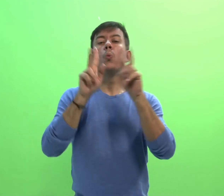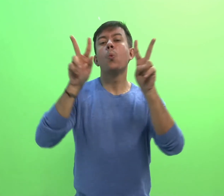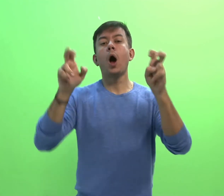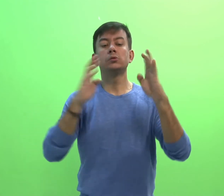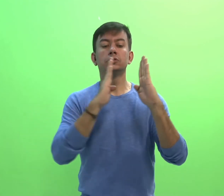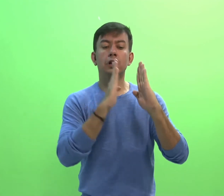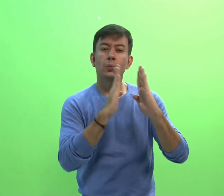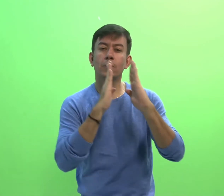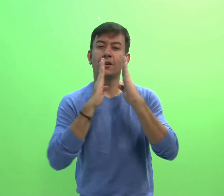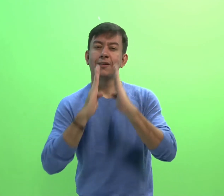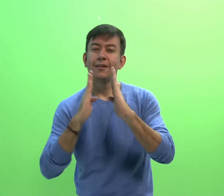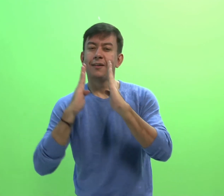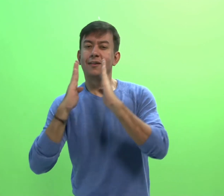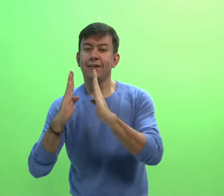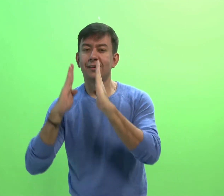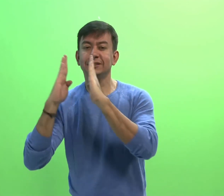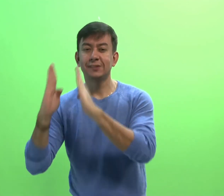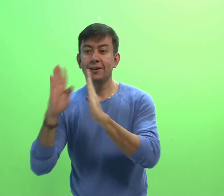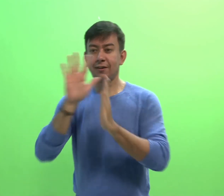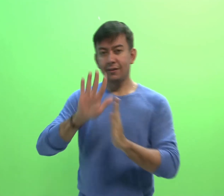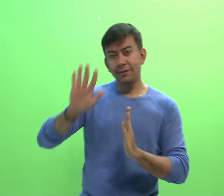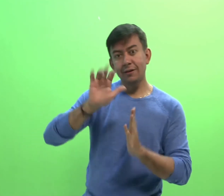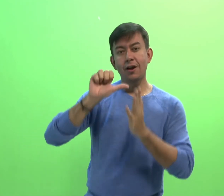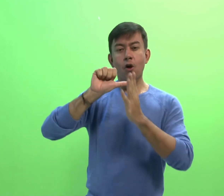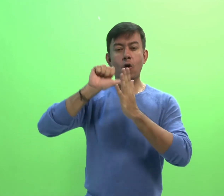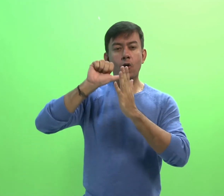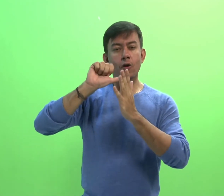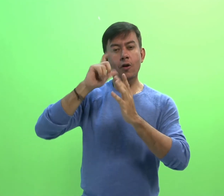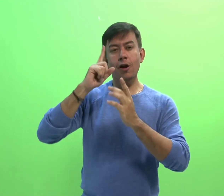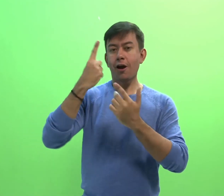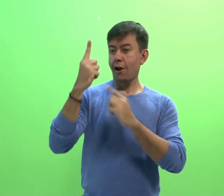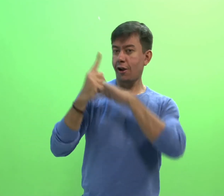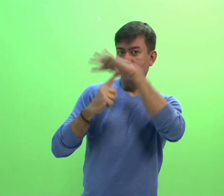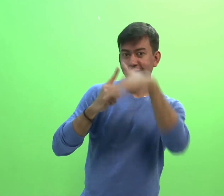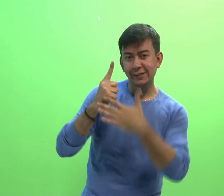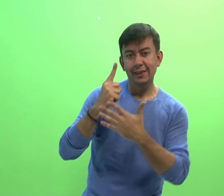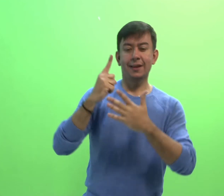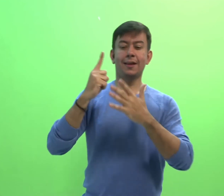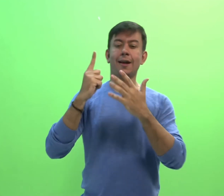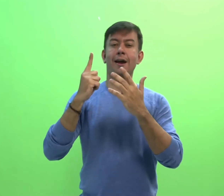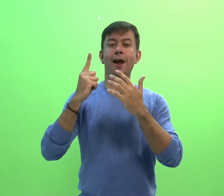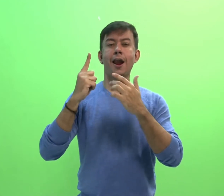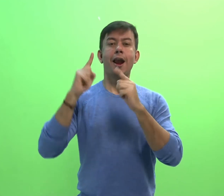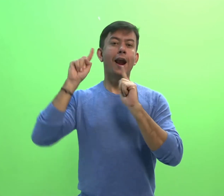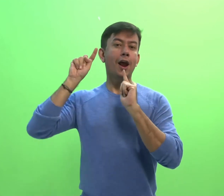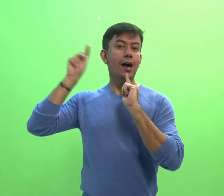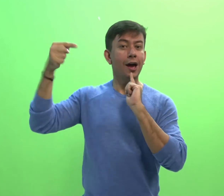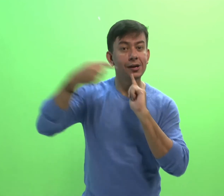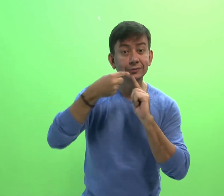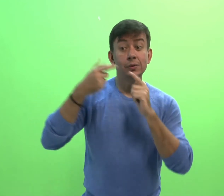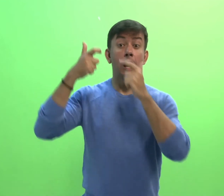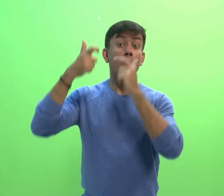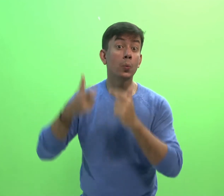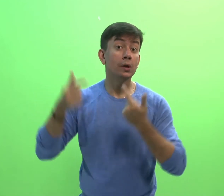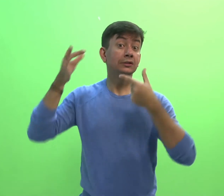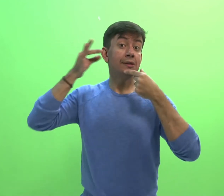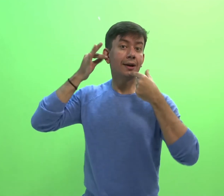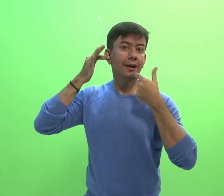mesmo. Então, temos a configuração de mão, temos o movimento, temos a alocação. Então,